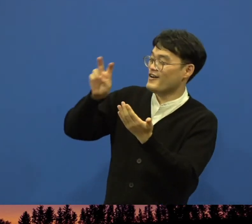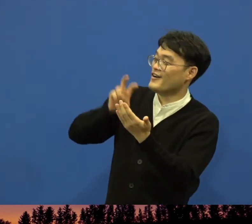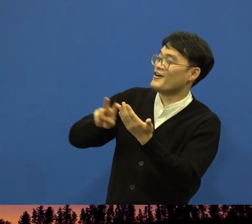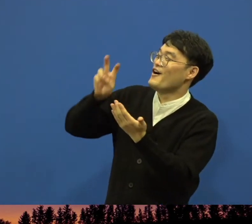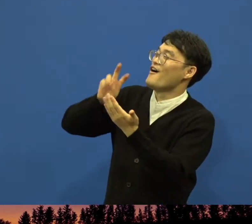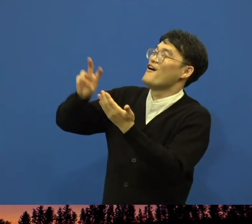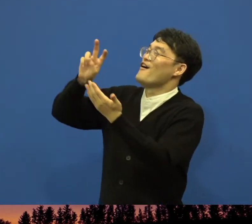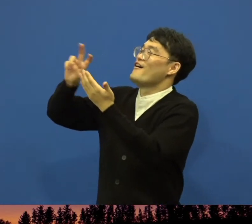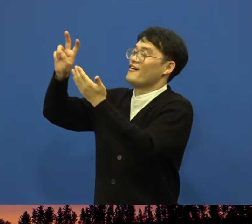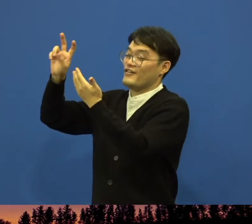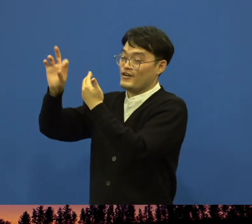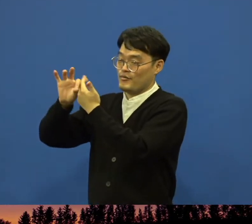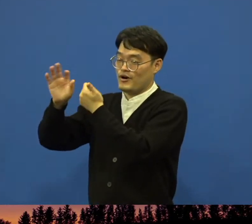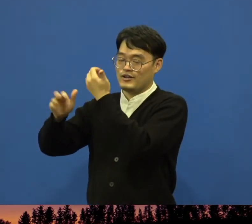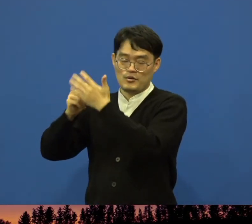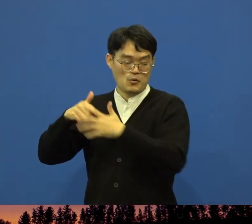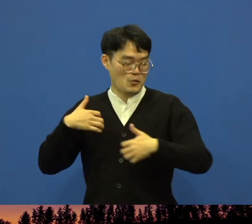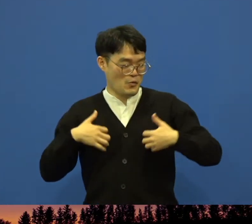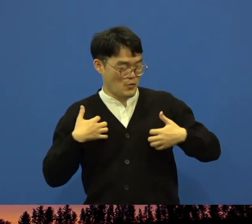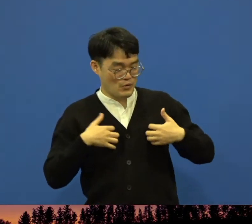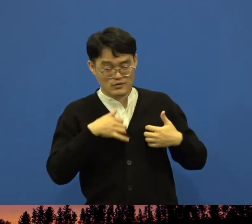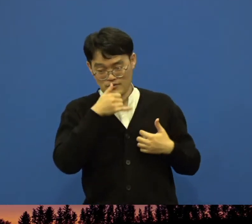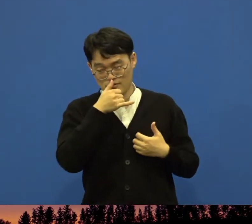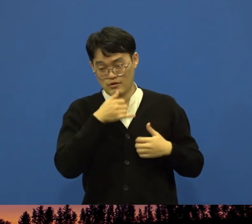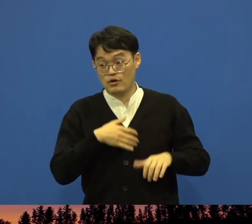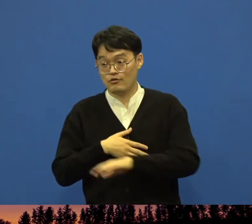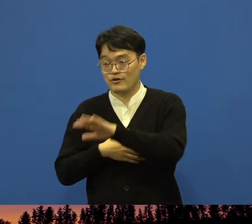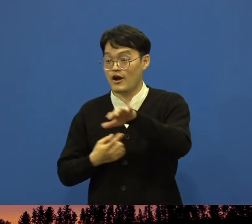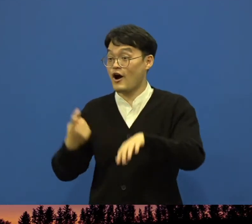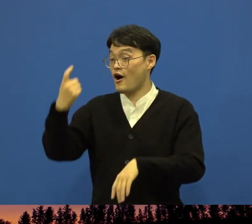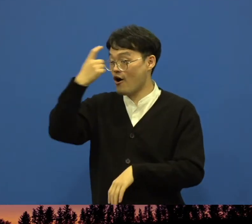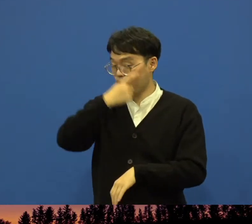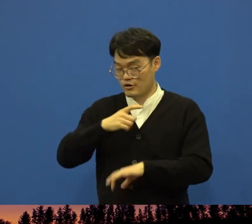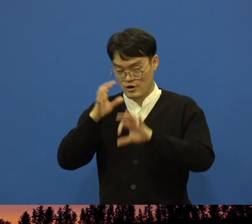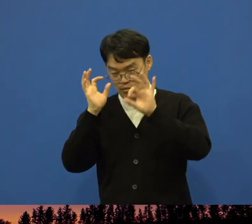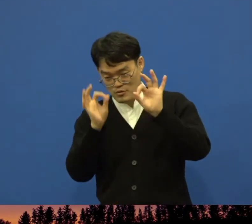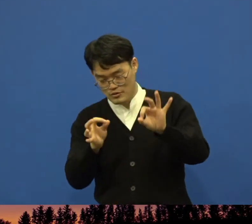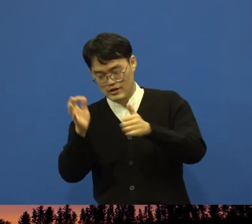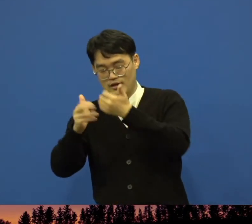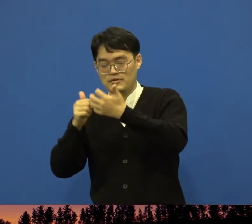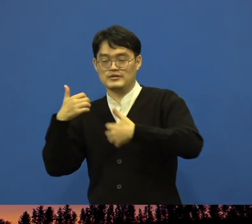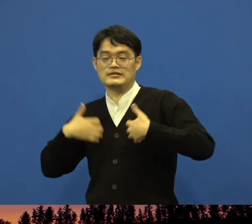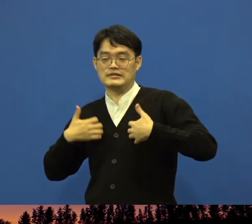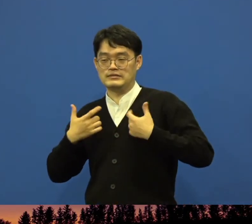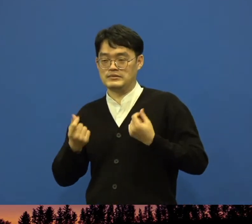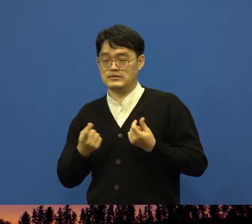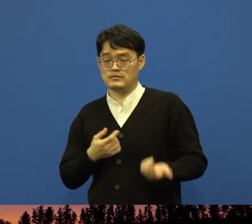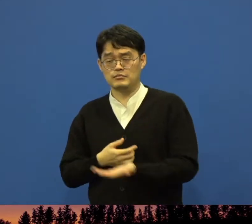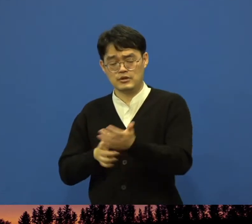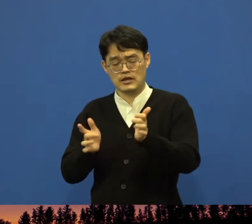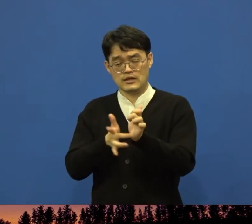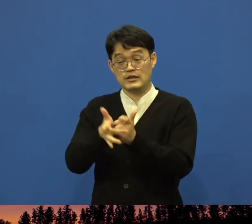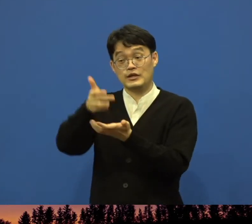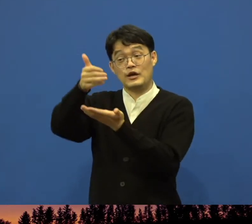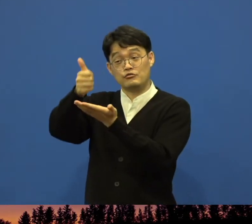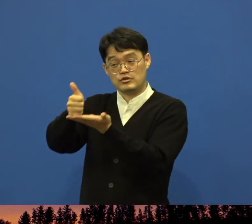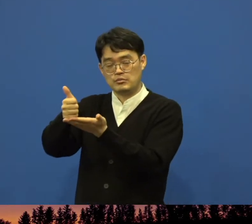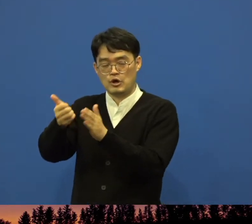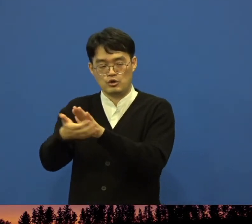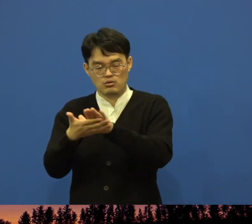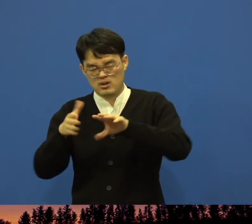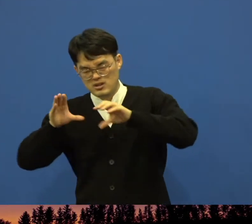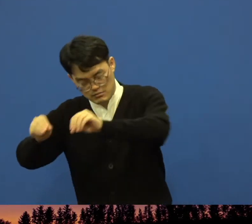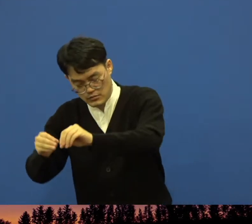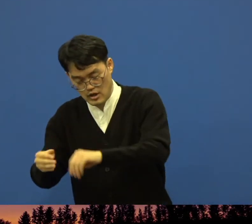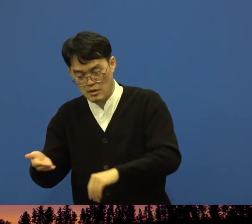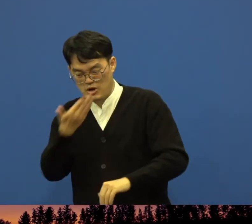건 아니에요. 우리의 얼굴을 보고 우리가 즐거워하는 거죠. 여러분 예수님을 보면 노는 걸 금하신 분이 아니고 먹는